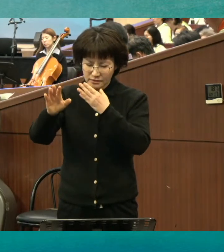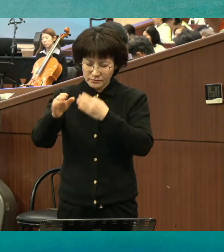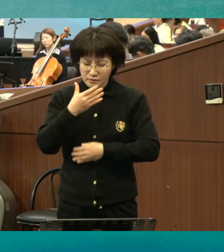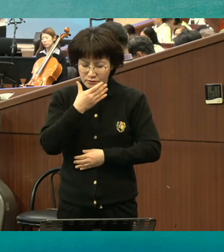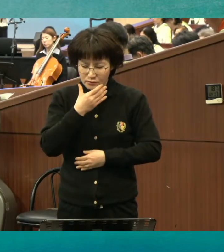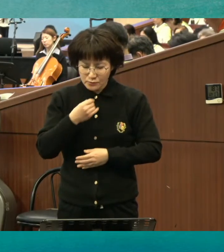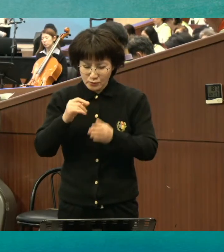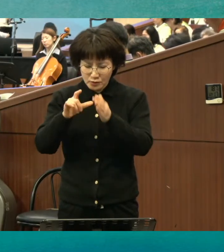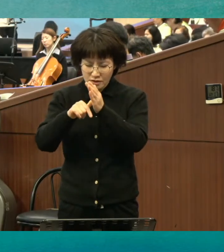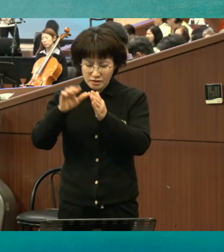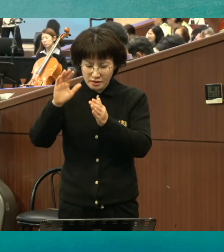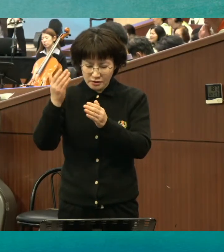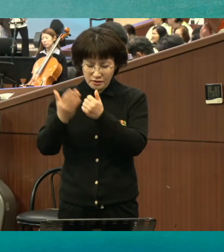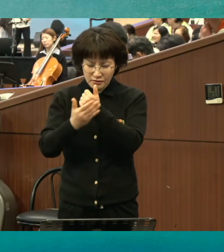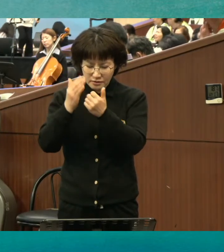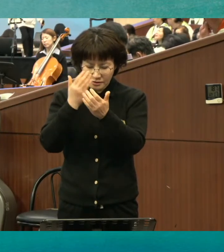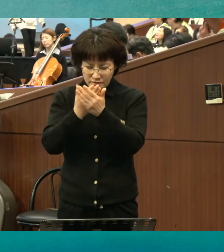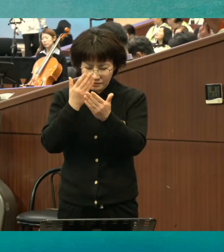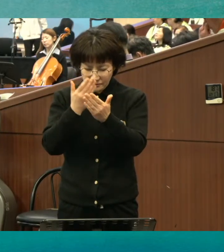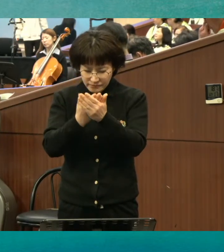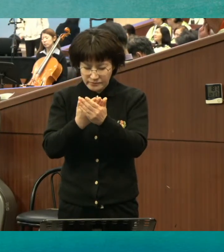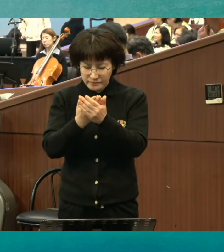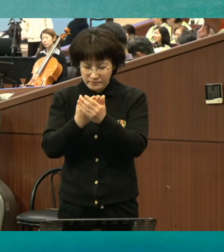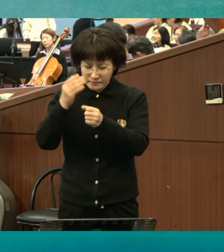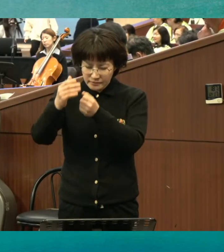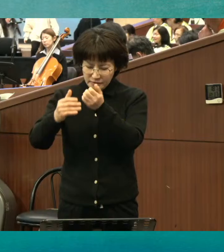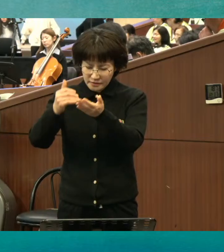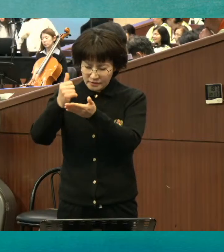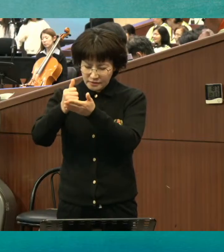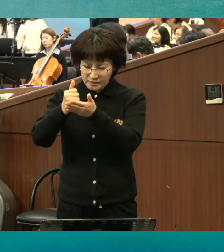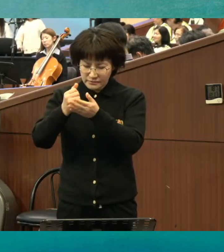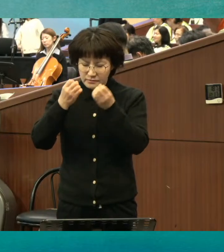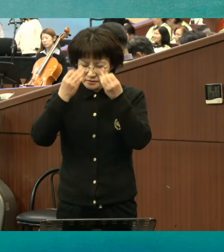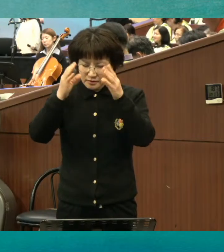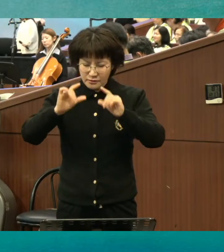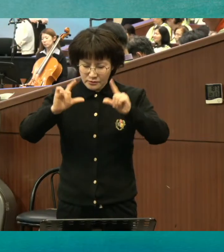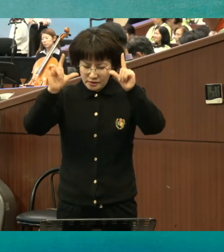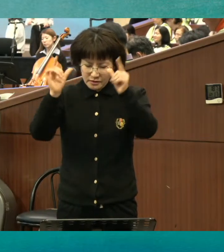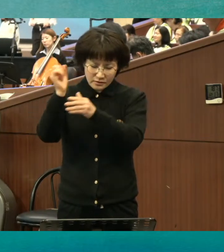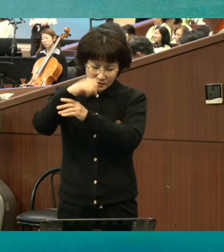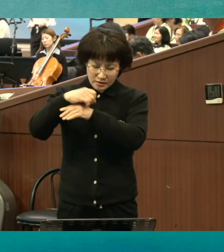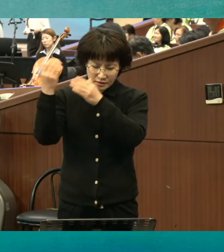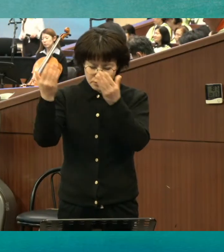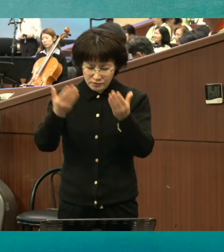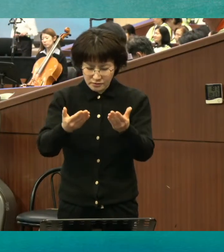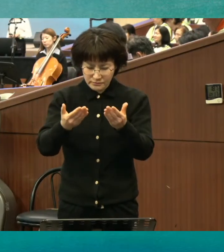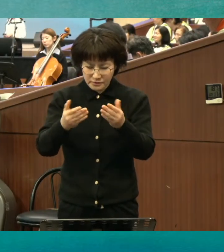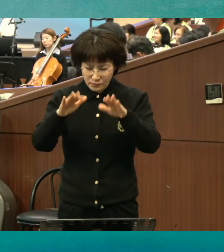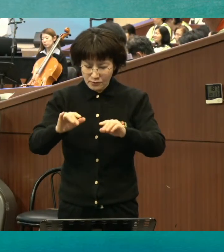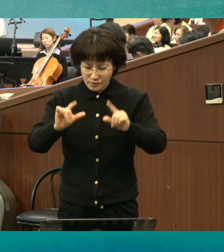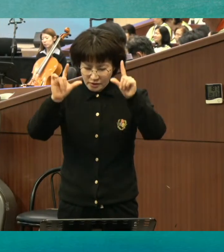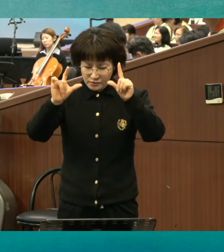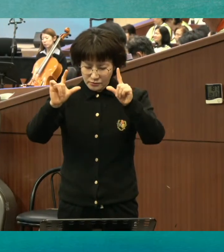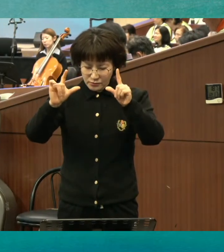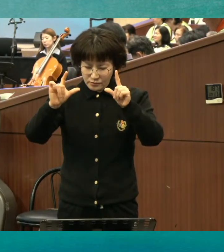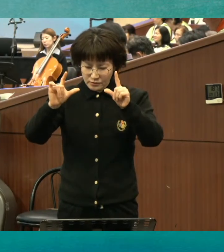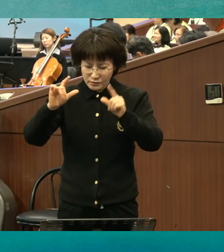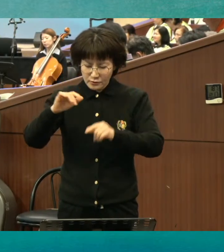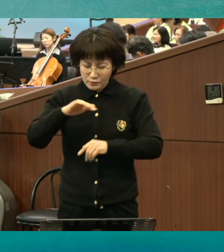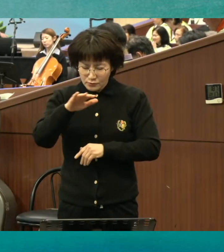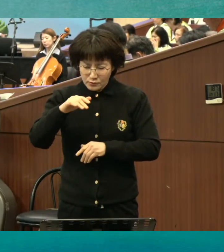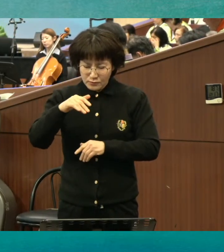되게 하여 주시옵소서. 하나님이 새해를 허락하신 하나님, 이 한 해도 우리의 가는 길을 우리가 알지